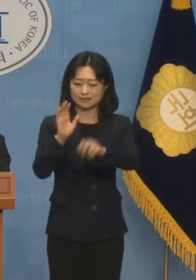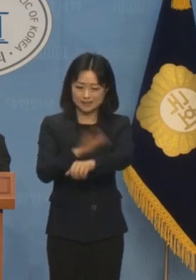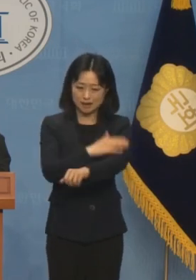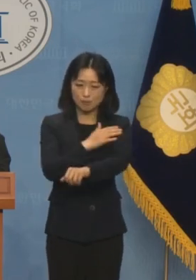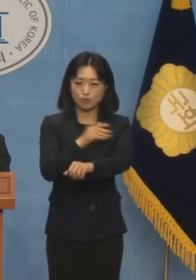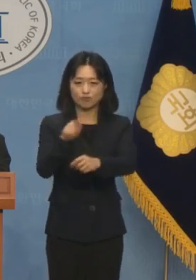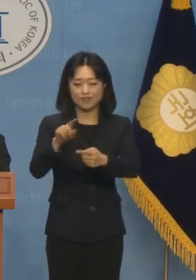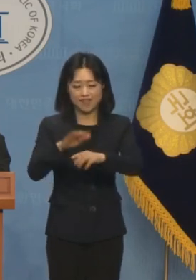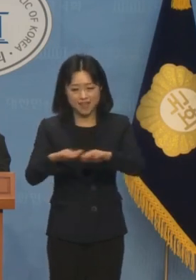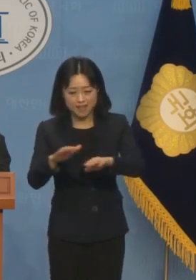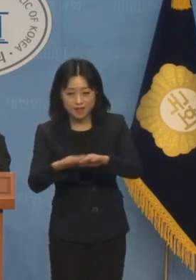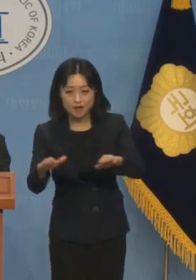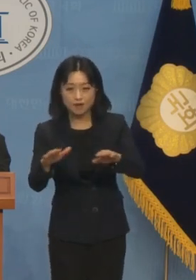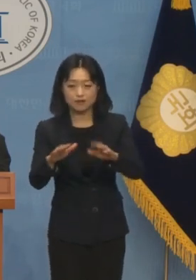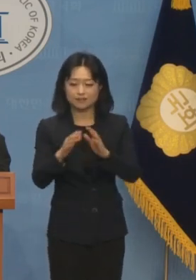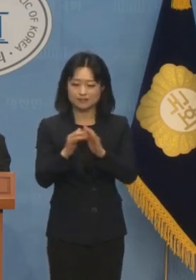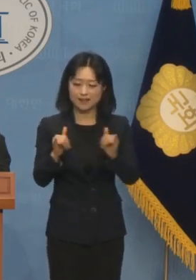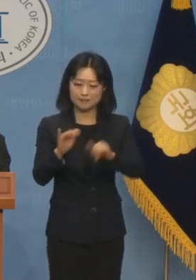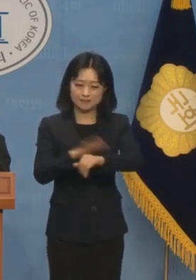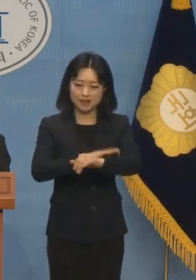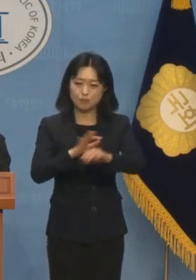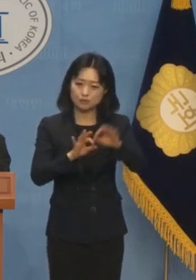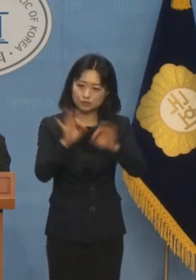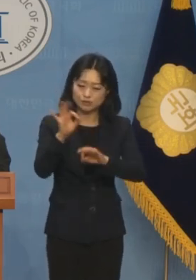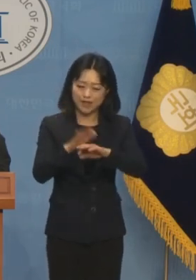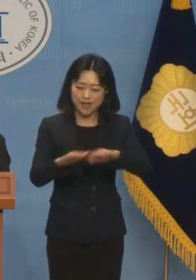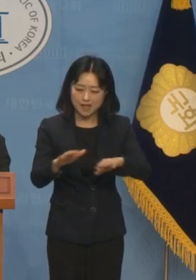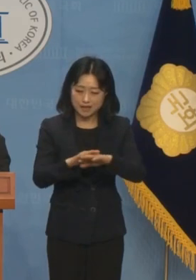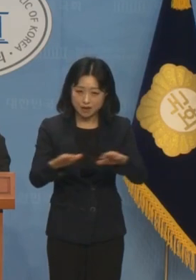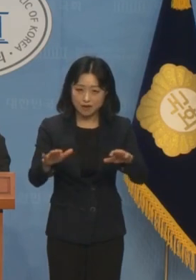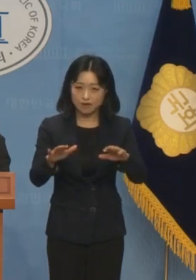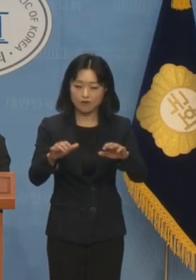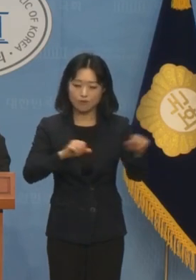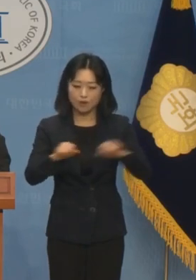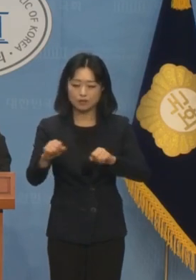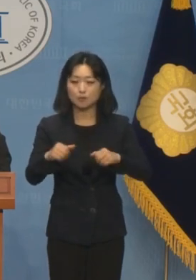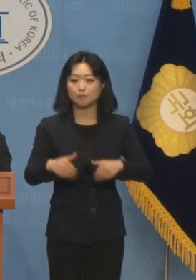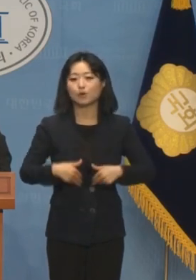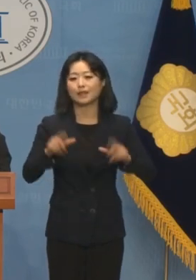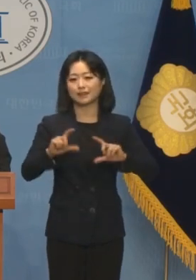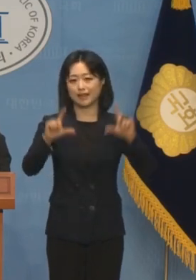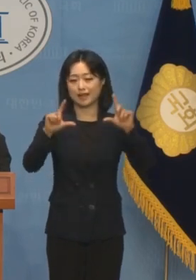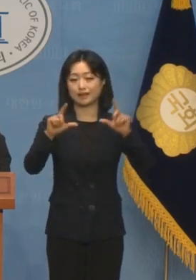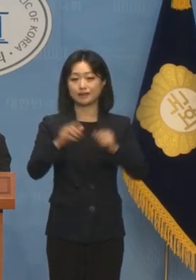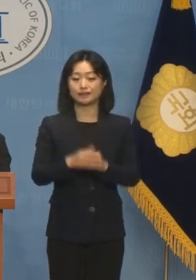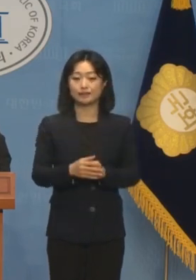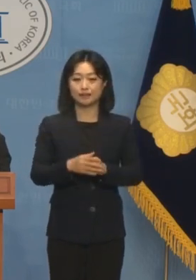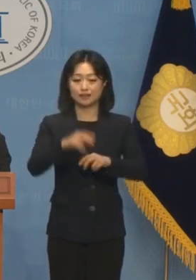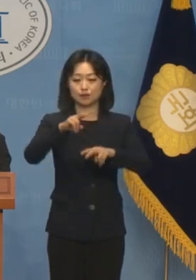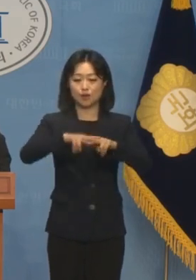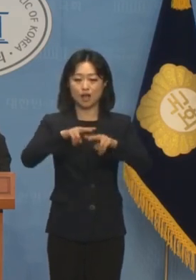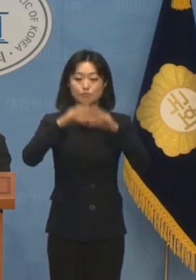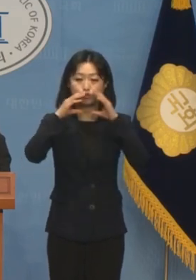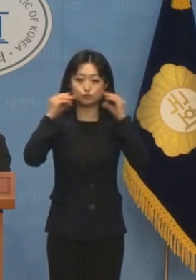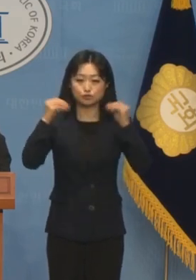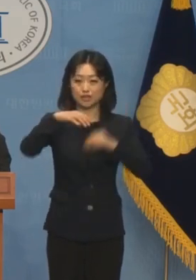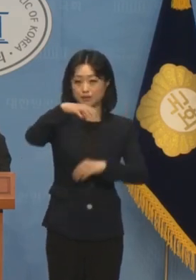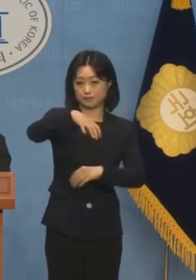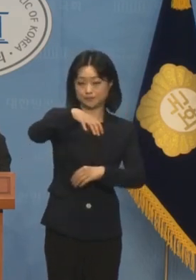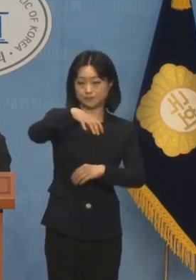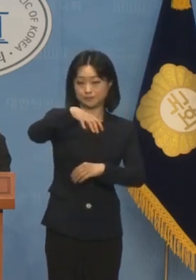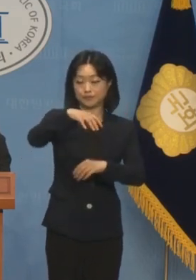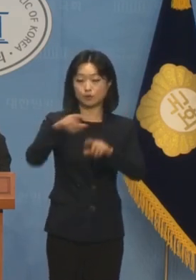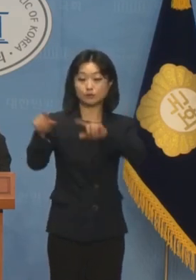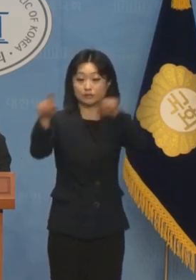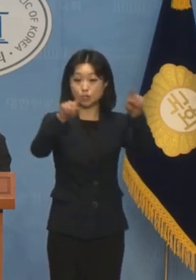위한 실천적 행동이 필요함을 촉구하는 날입니다. 숭례문을 포함하여 전국에서